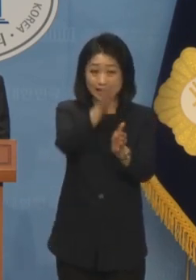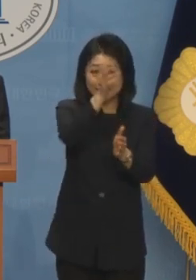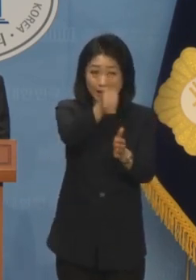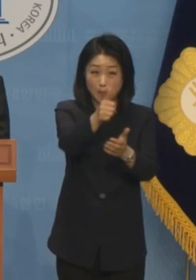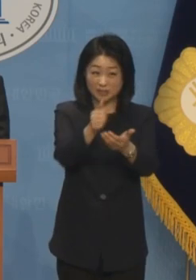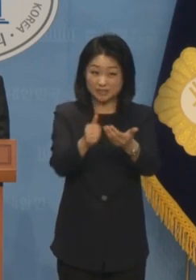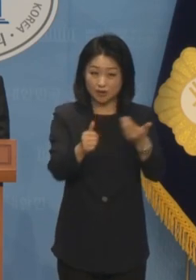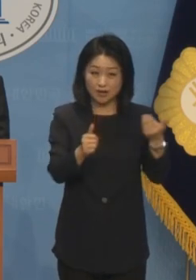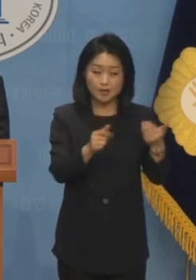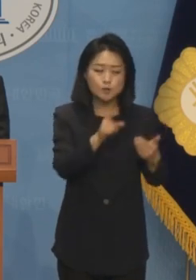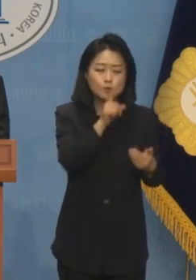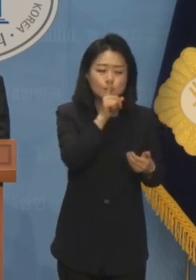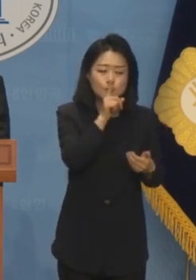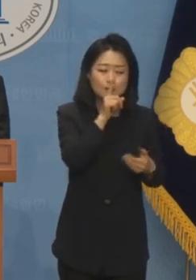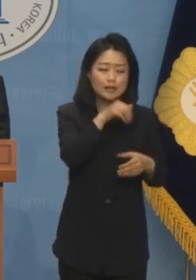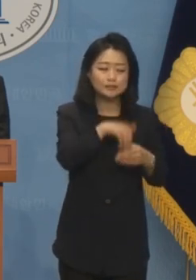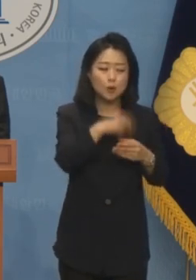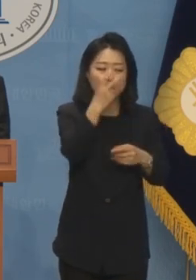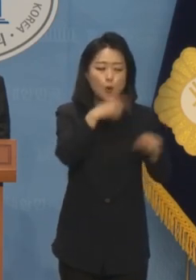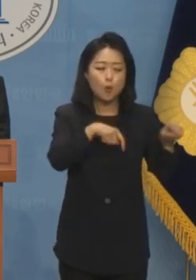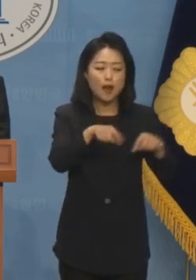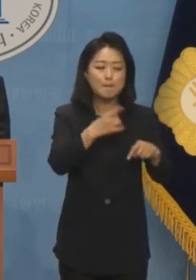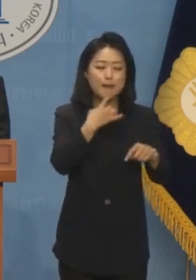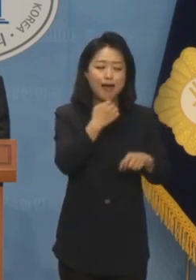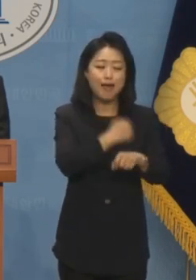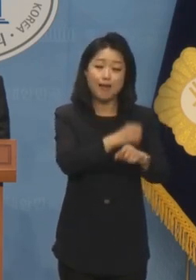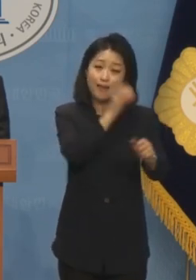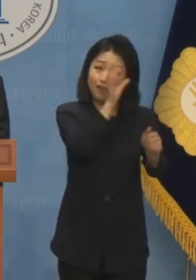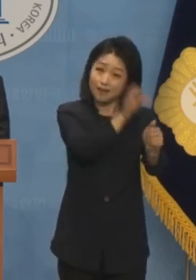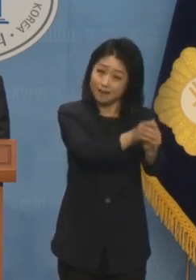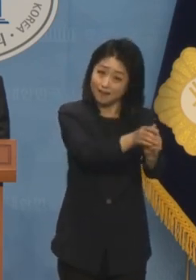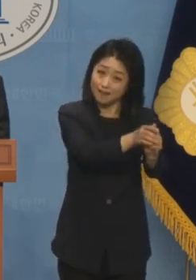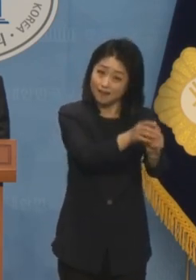조용히 선거 관리만 하겠다는 것 아닙니까?